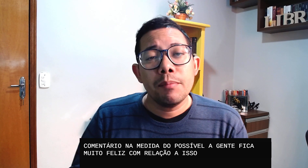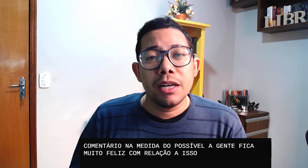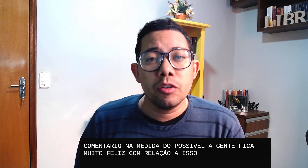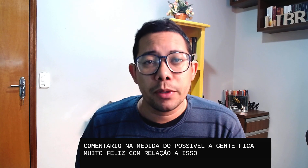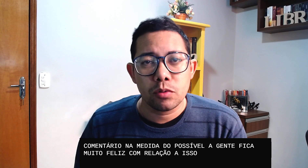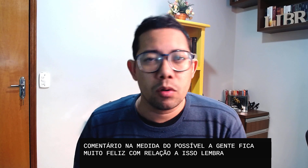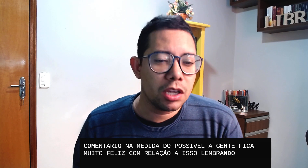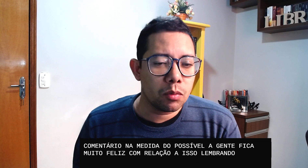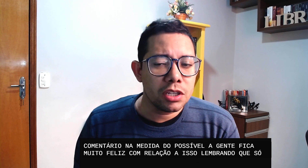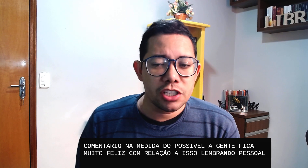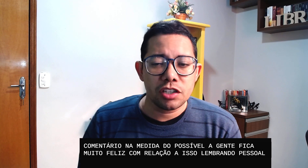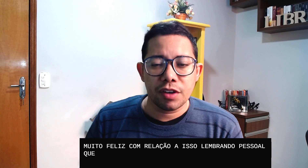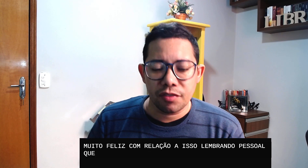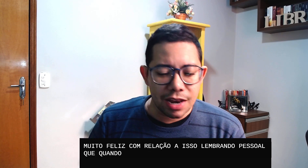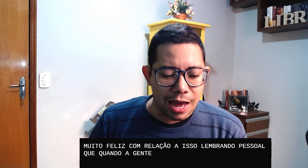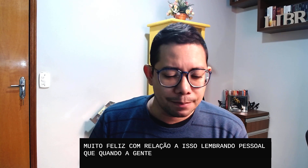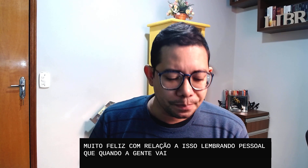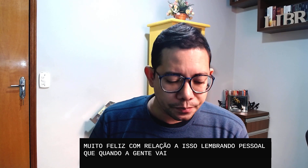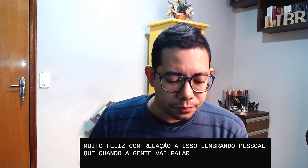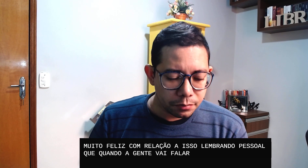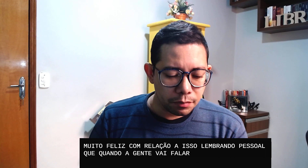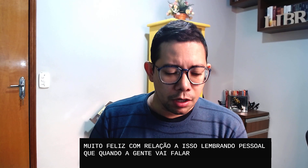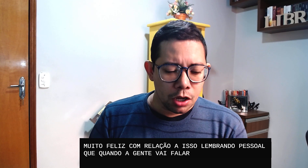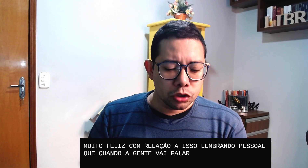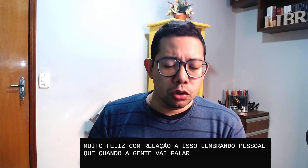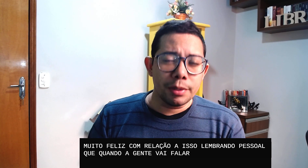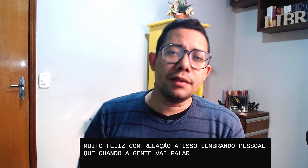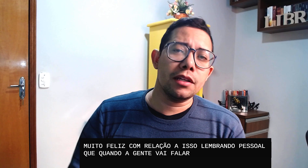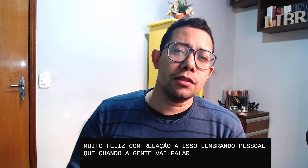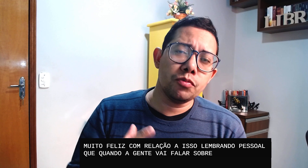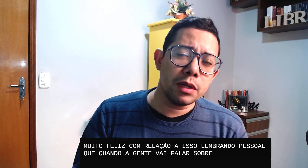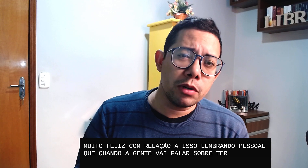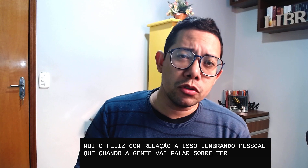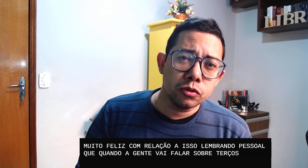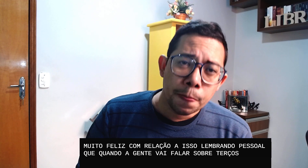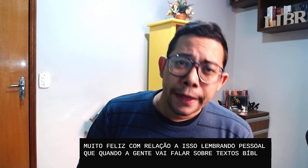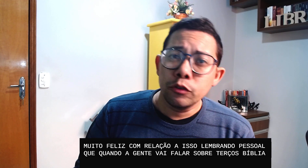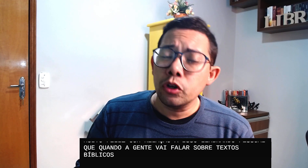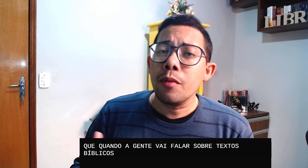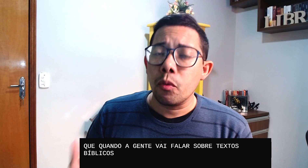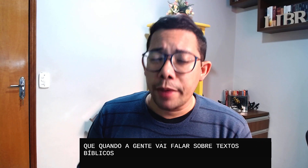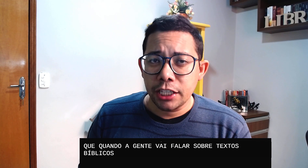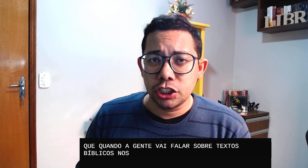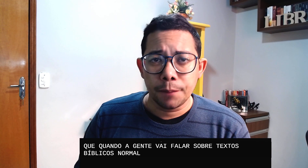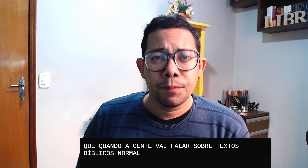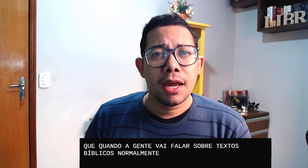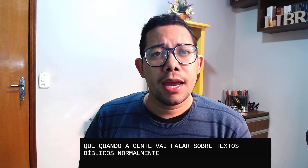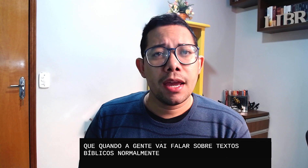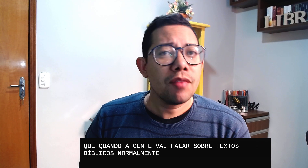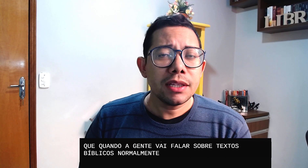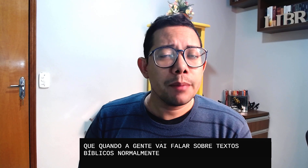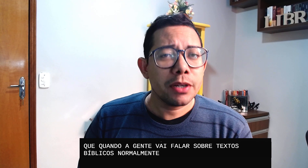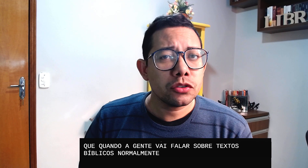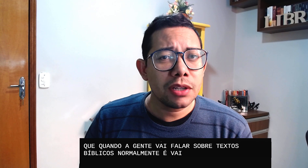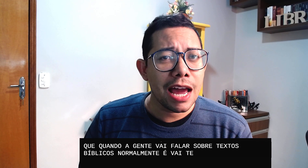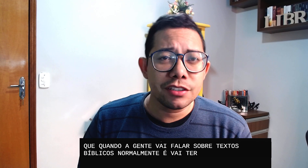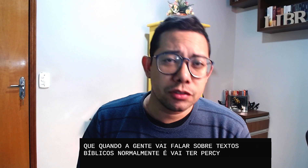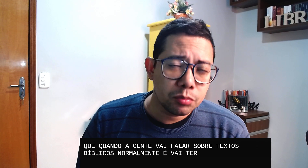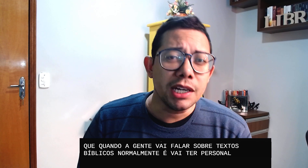Lembrando, pessoal, que quando a gente vai falar sobre textos bíblicos, normalmente vai ter personagens. Uma